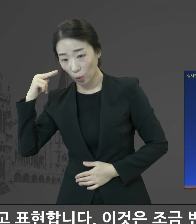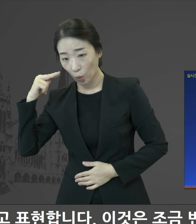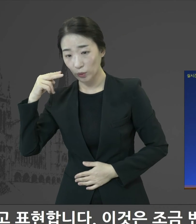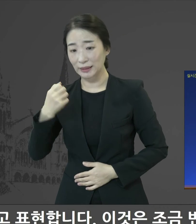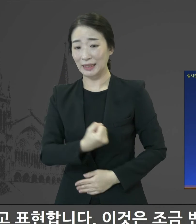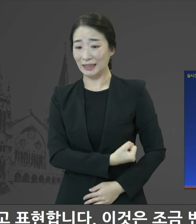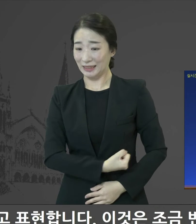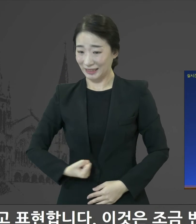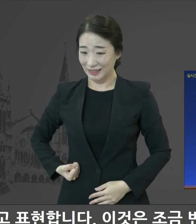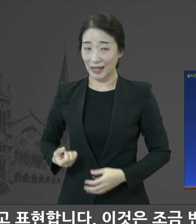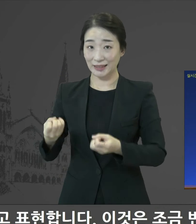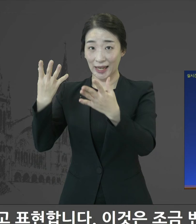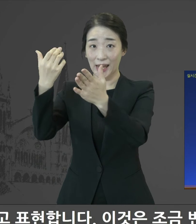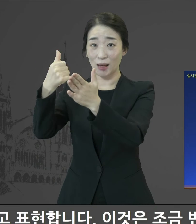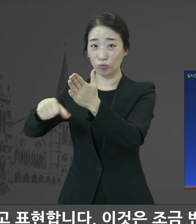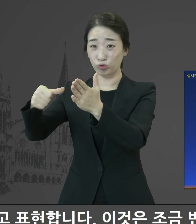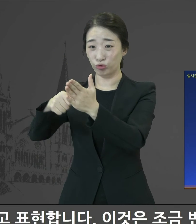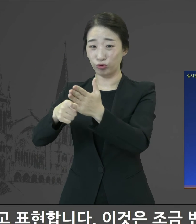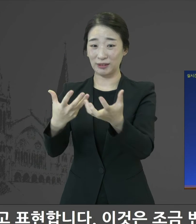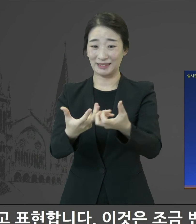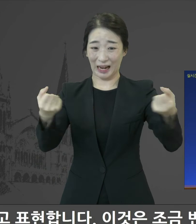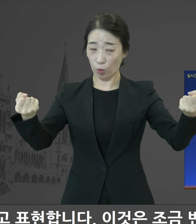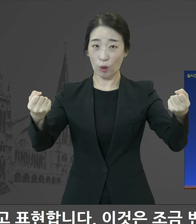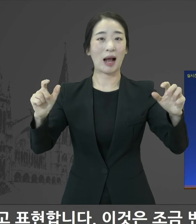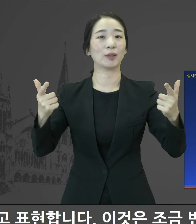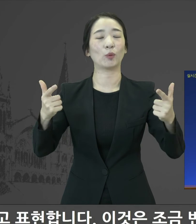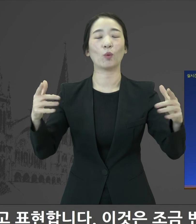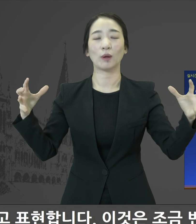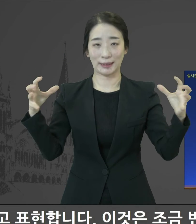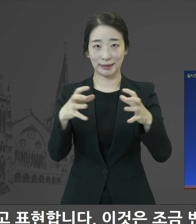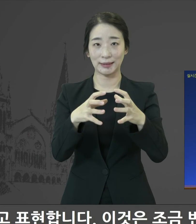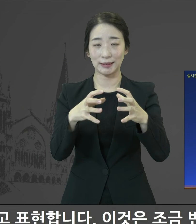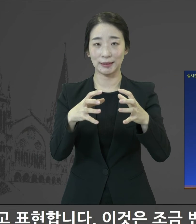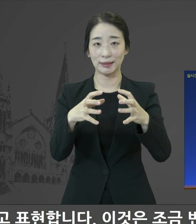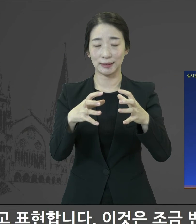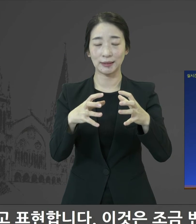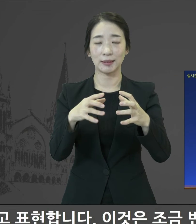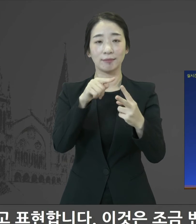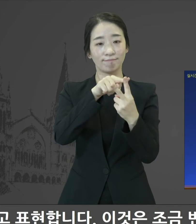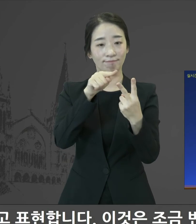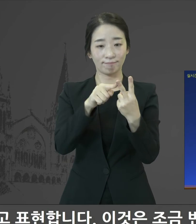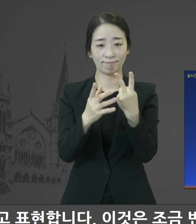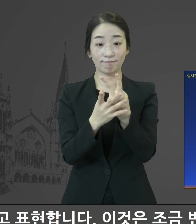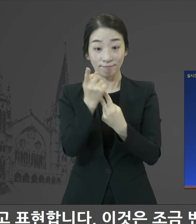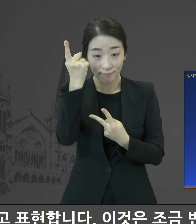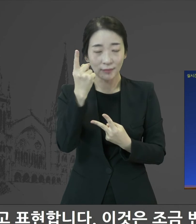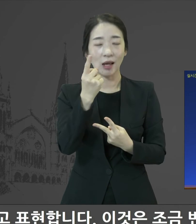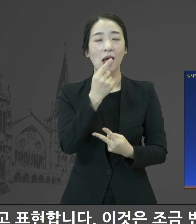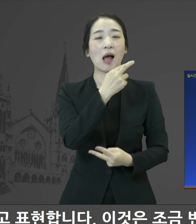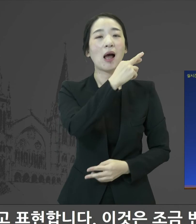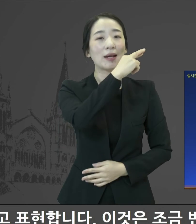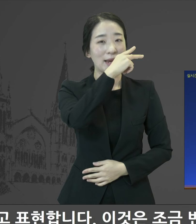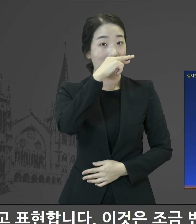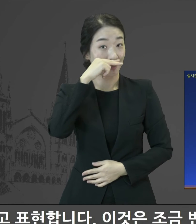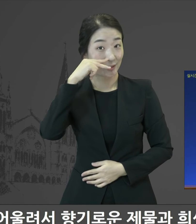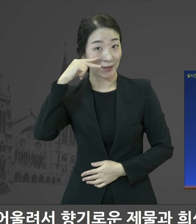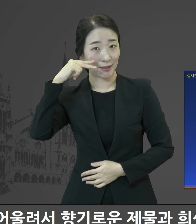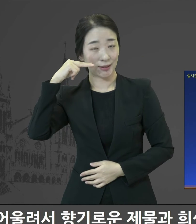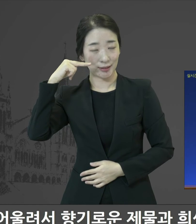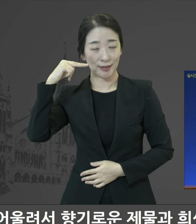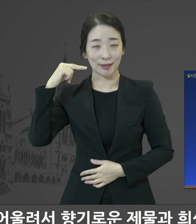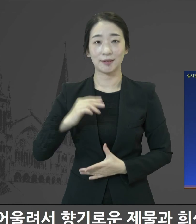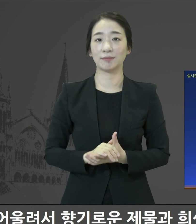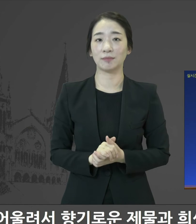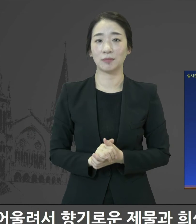띄어서 희생 제물이 있는 것이 아니고, 제물과 희생 제물이 있는데 이 두 가지가 다 향기롭다, 이런 뜻이에요. 향기가 핵심이라는 거예요. 다른